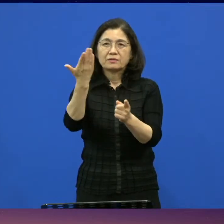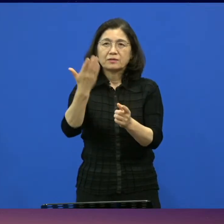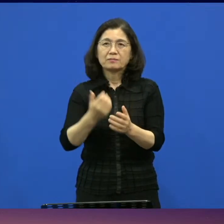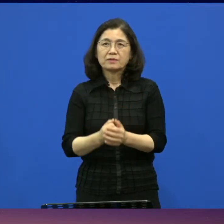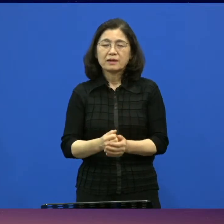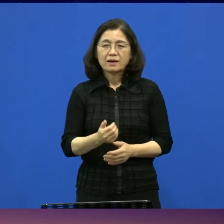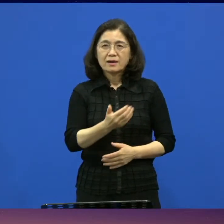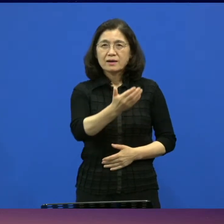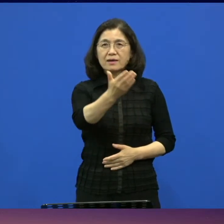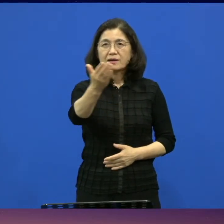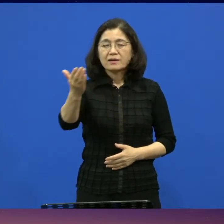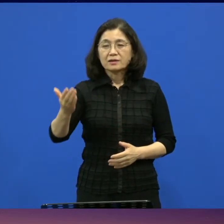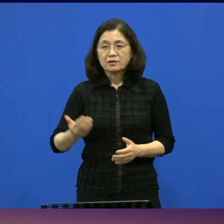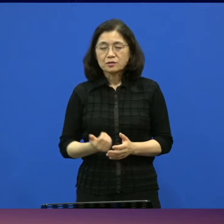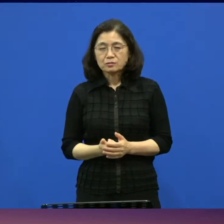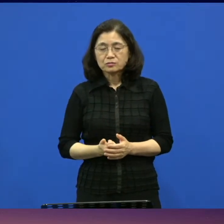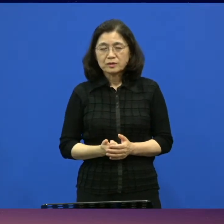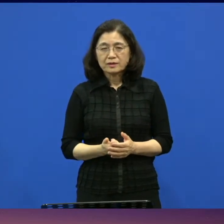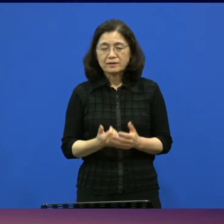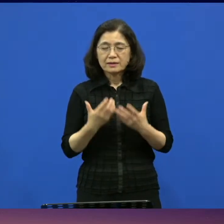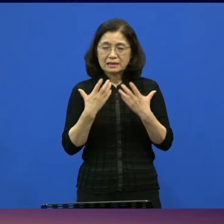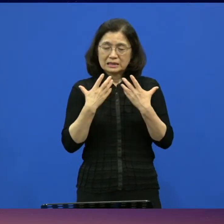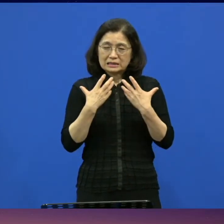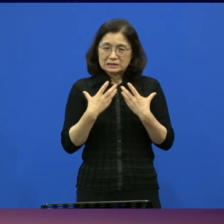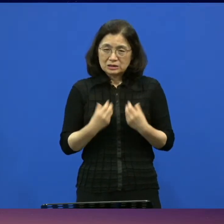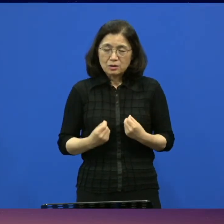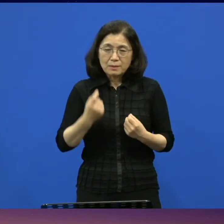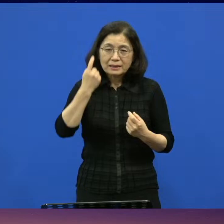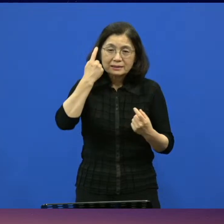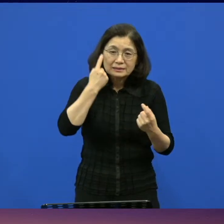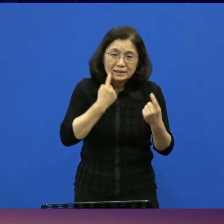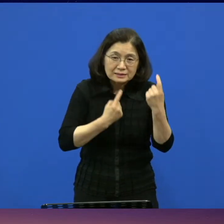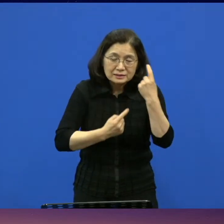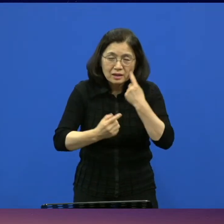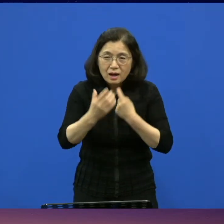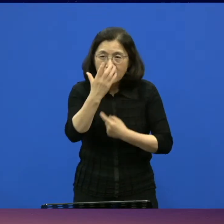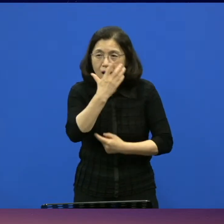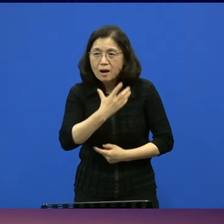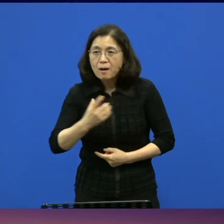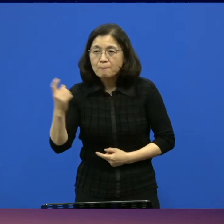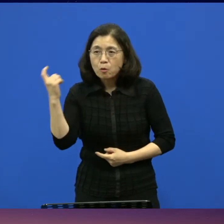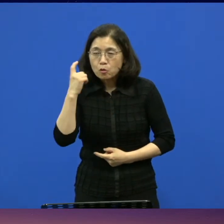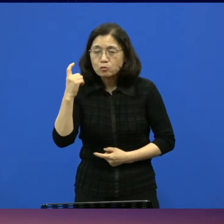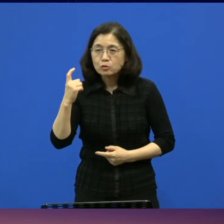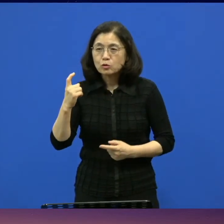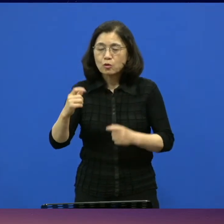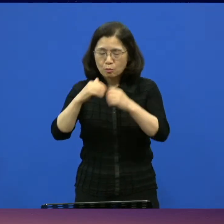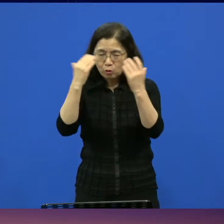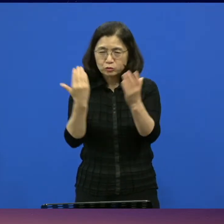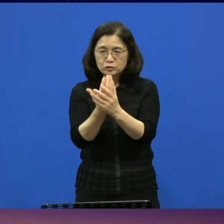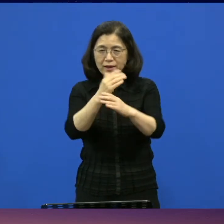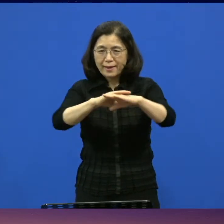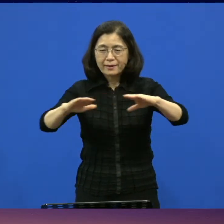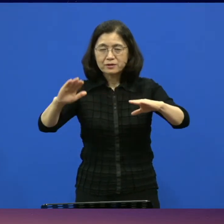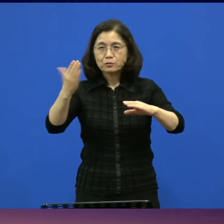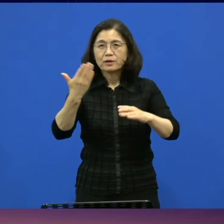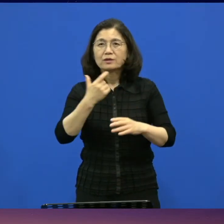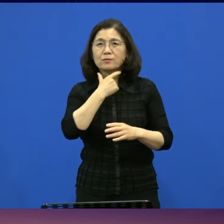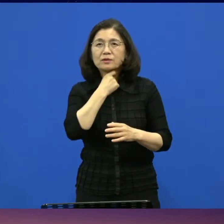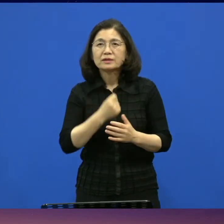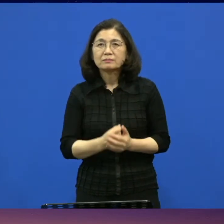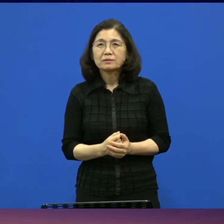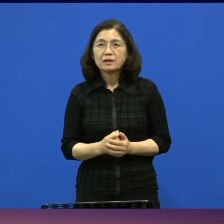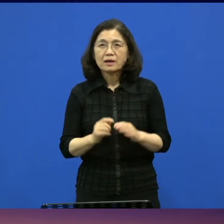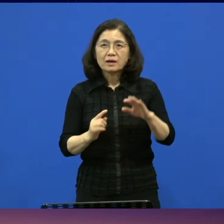그 골짜기가 복음으로 메꾸어지는 역사가 있게 되기를 축원합니다. 여러분, 산과 언덕을 낮아져야 돼요. 높은